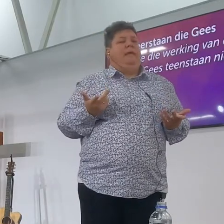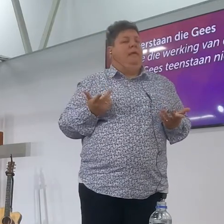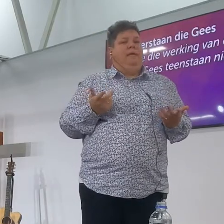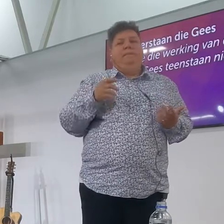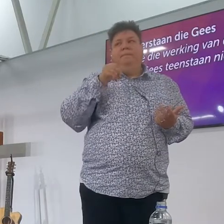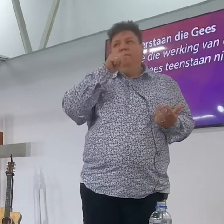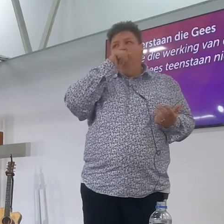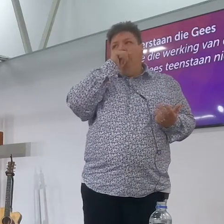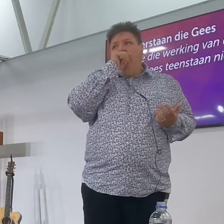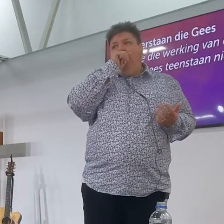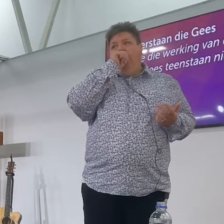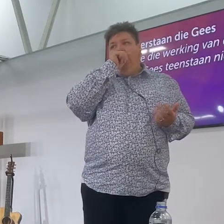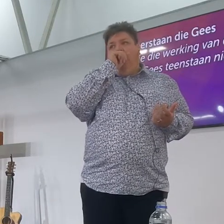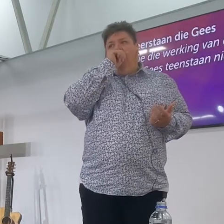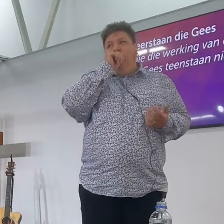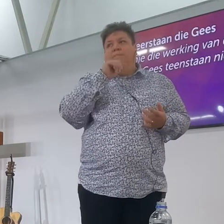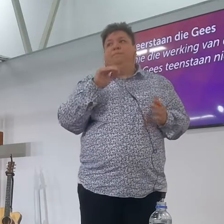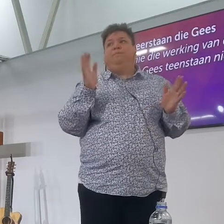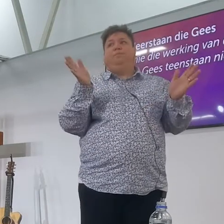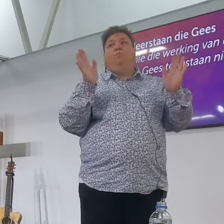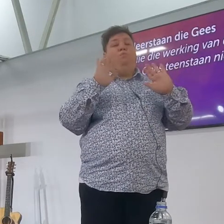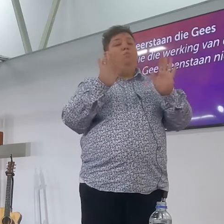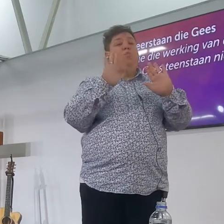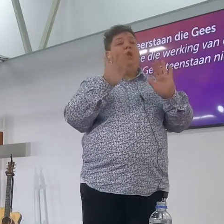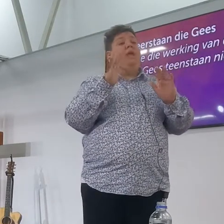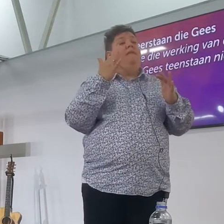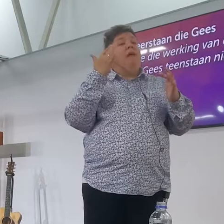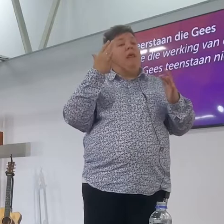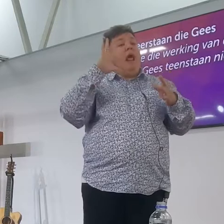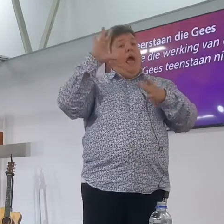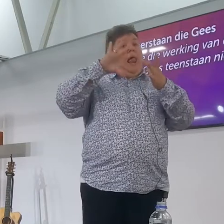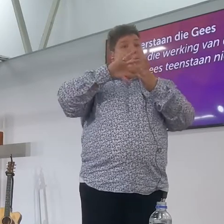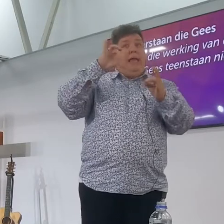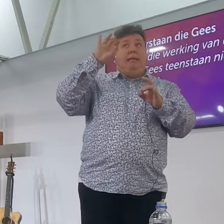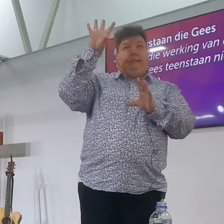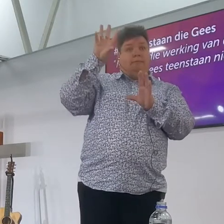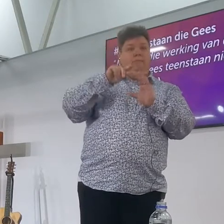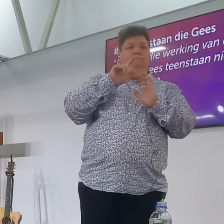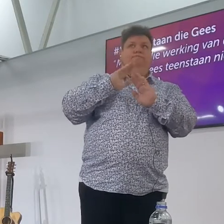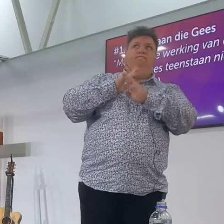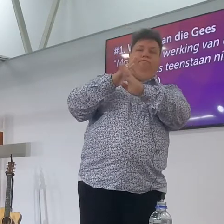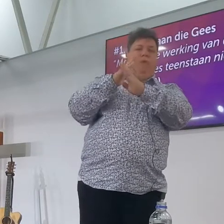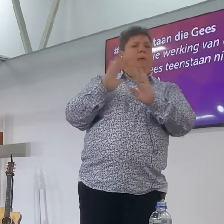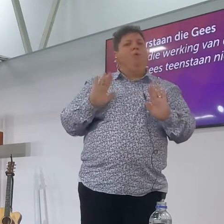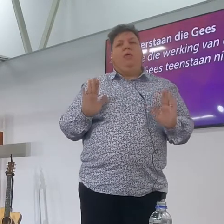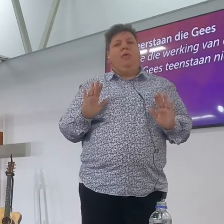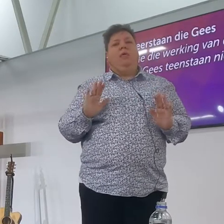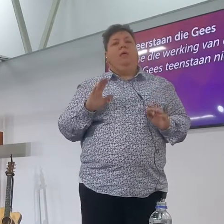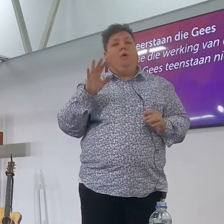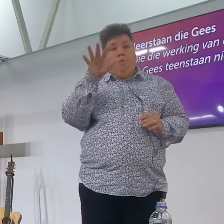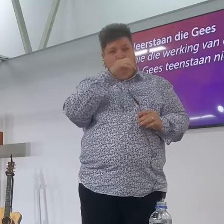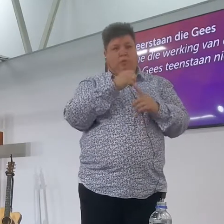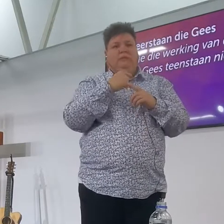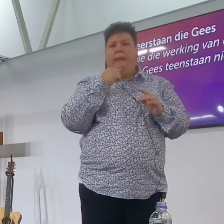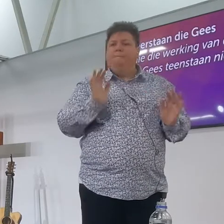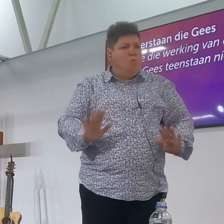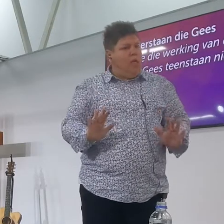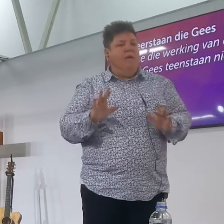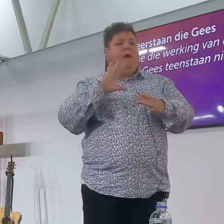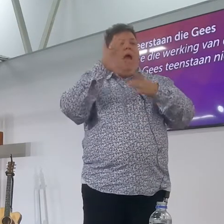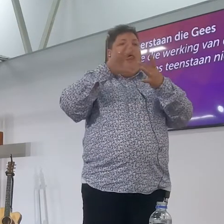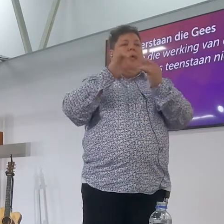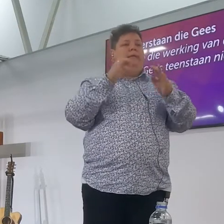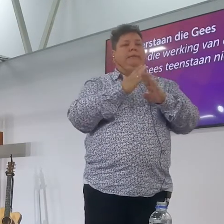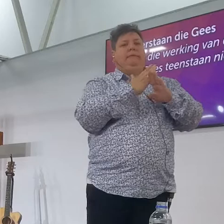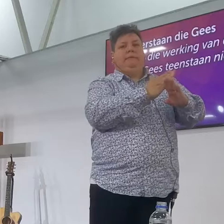vers 19, moenie die werking van die Heilige Gees teestaan nie. Sê gou saam met my, moenie. Sê weer, moenie. Moenie, ek en jy moenie